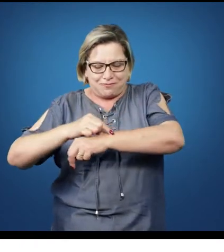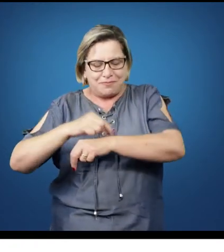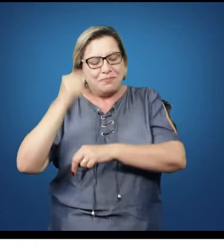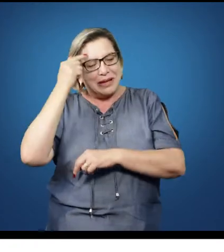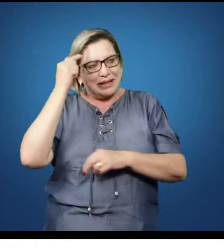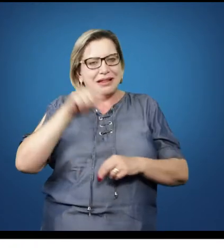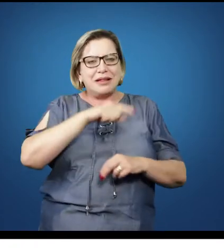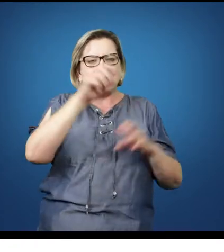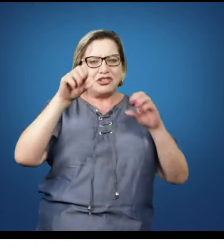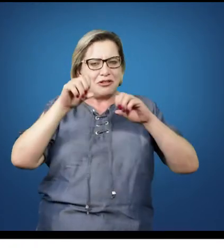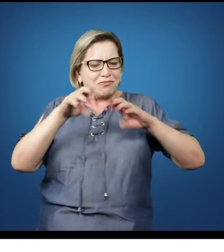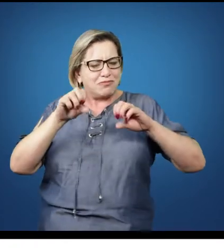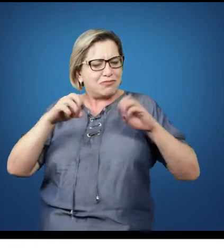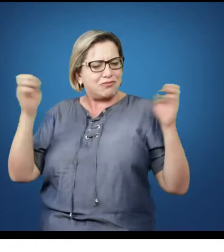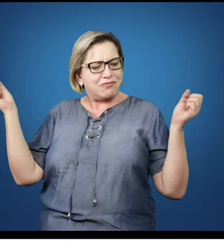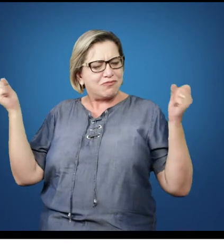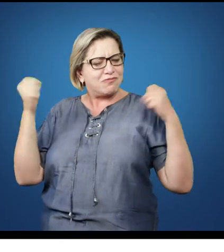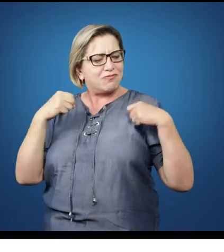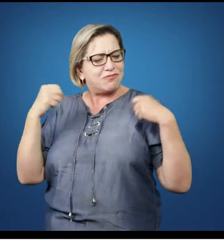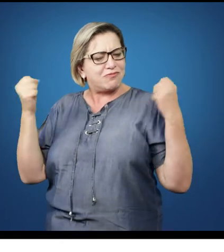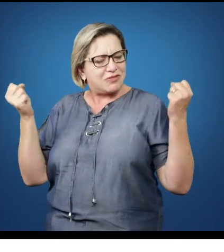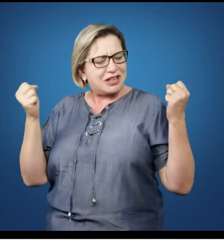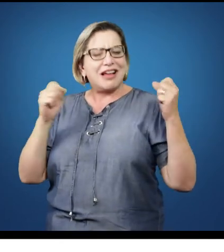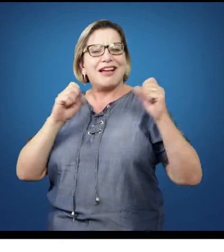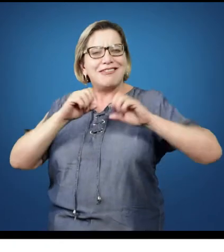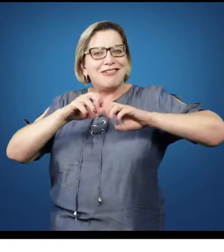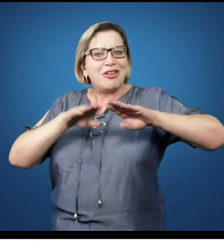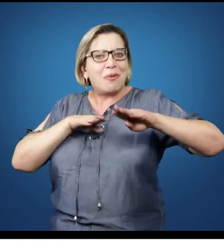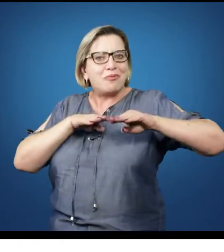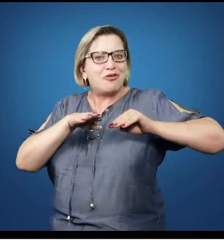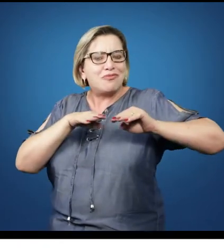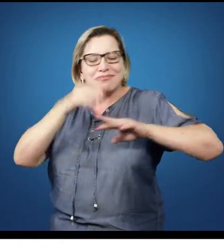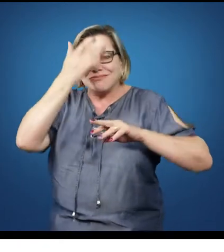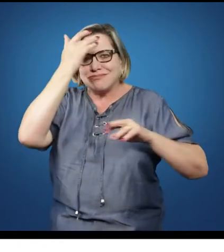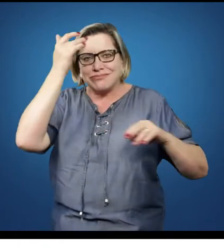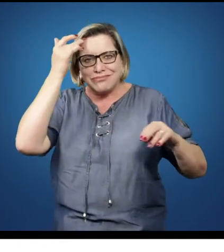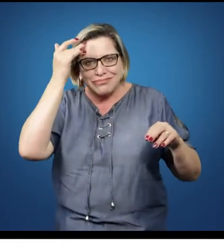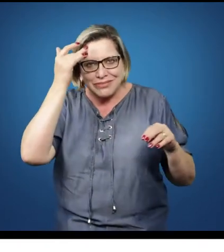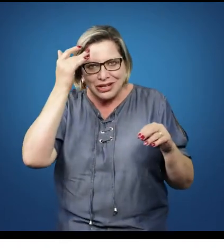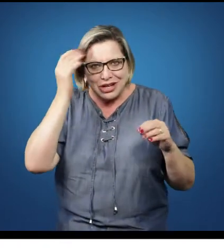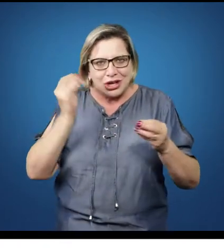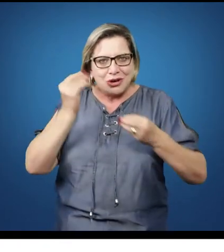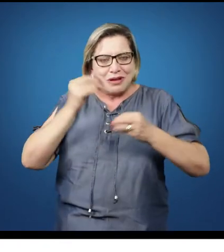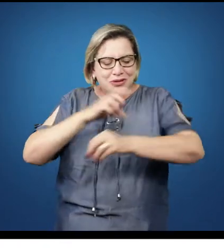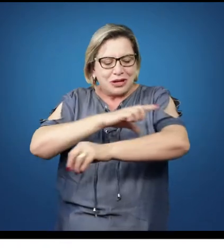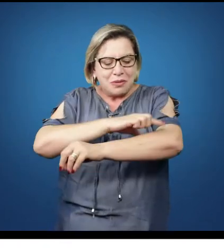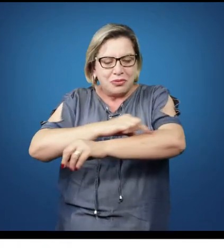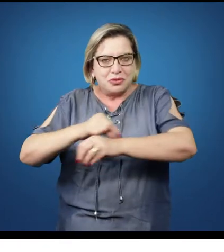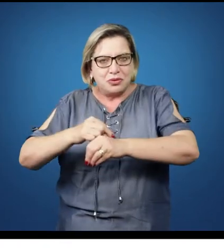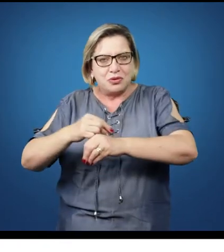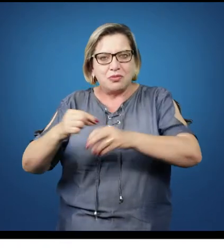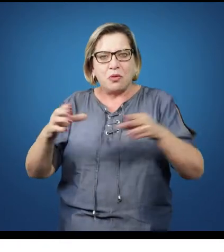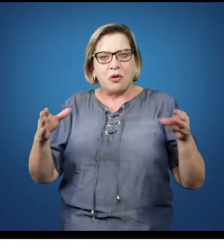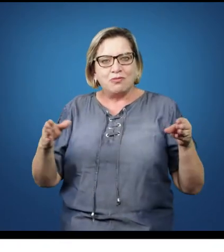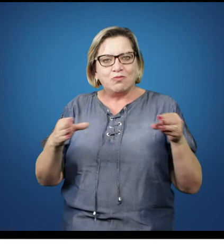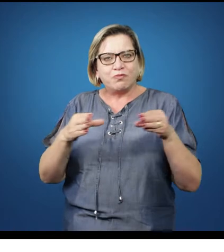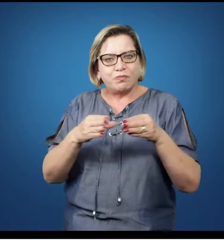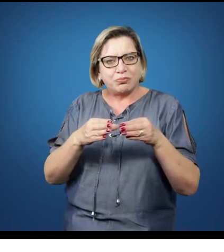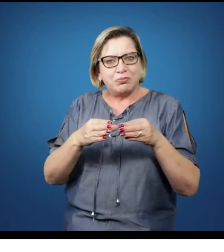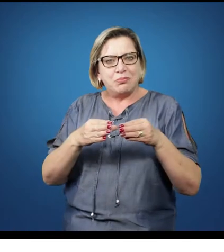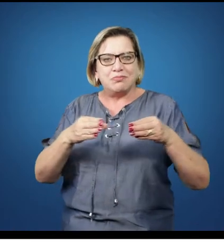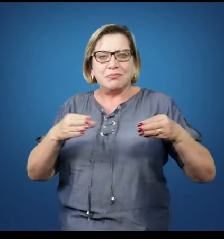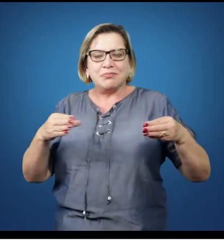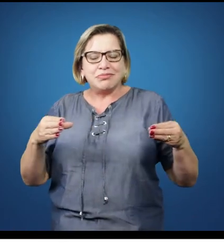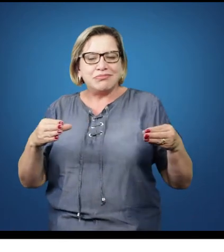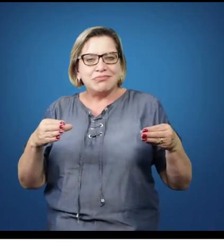física, basicamente nós trabalhamos com o movimento humano e ele se dá a partir das contrações musculares. Então,